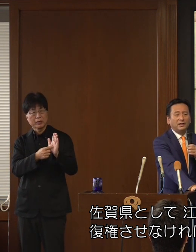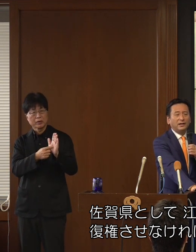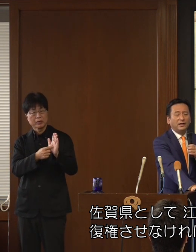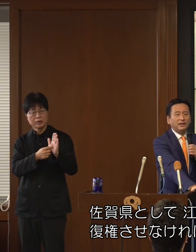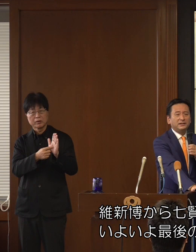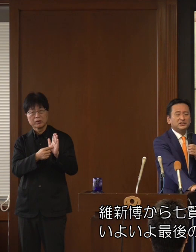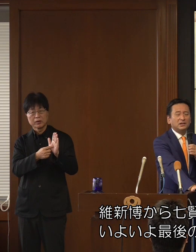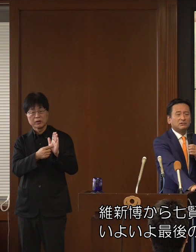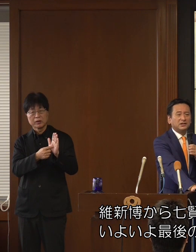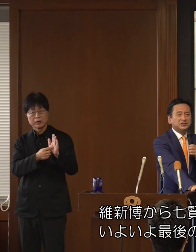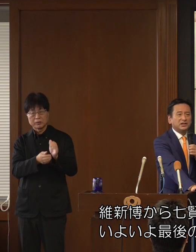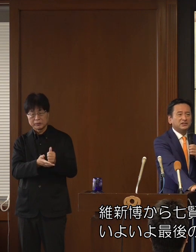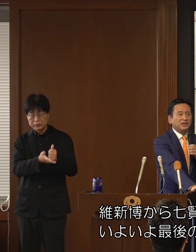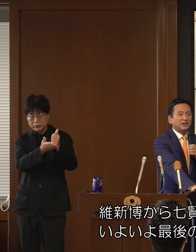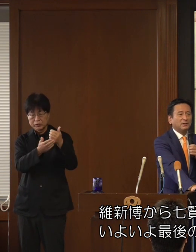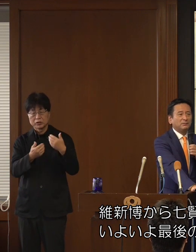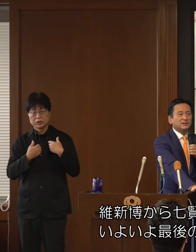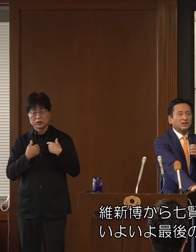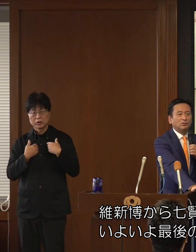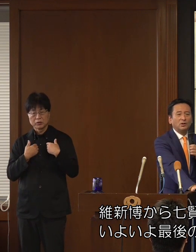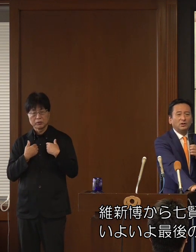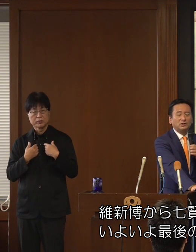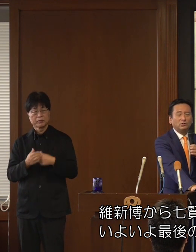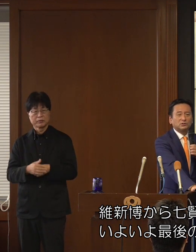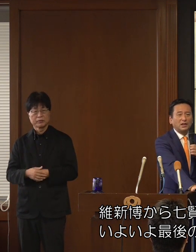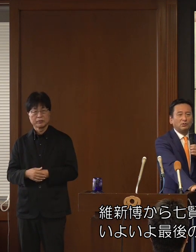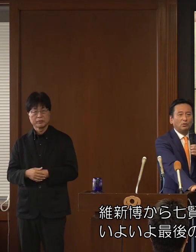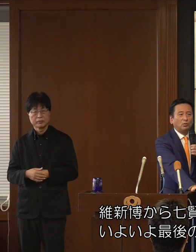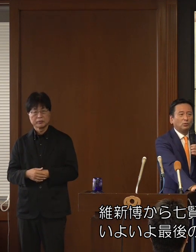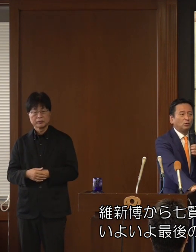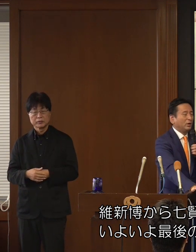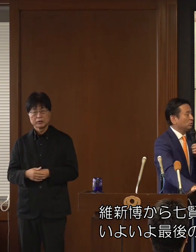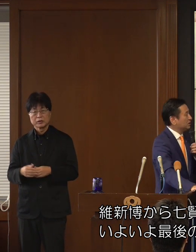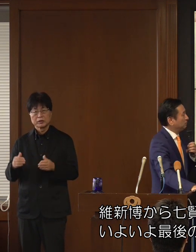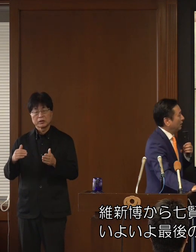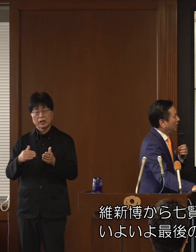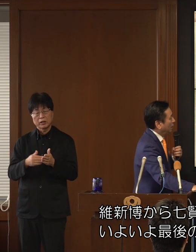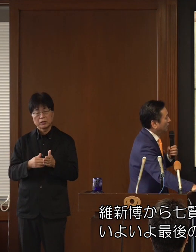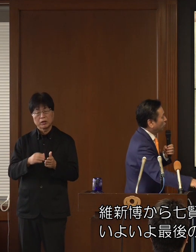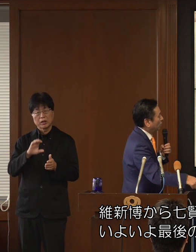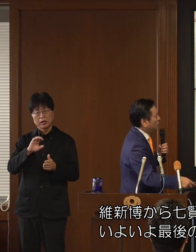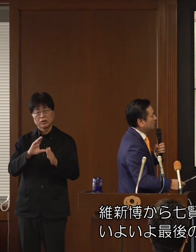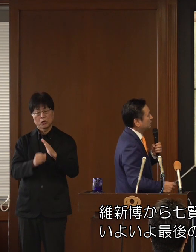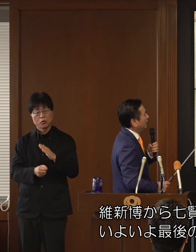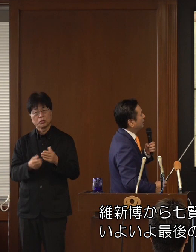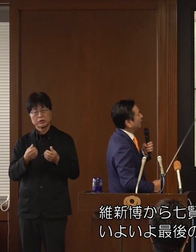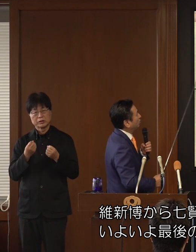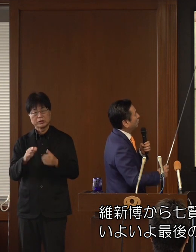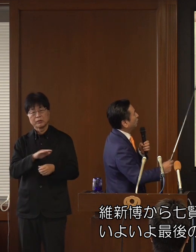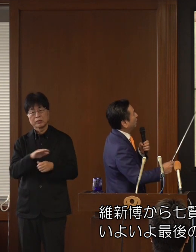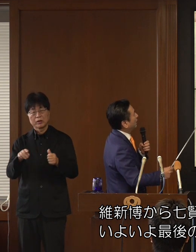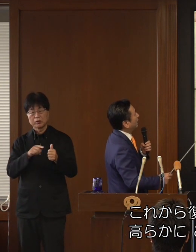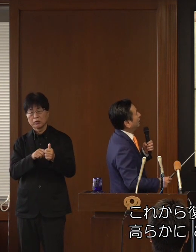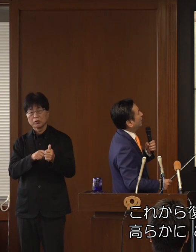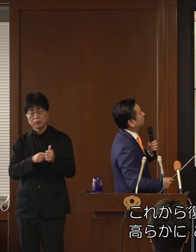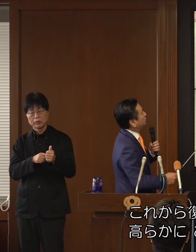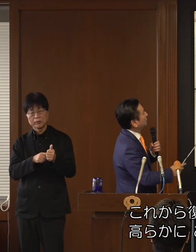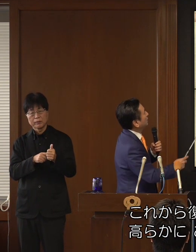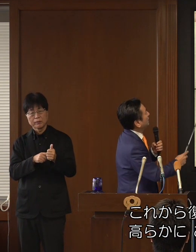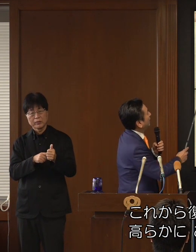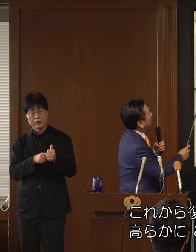て、維新博から七賢人やってまいりましたけど、いよいよ最後の大物この江藤新平、まあ、これをですね、なんとかこれ